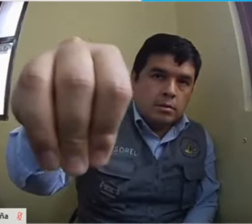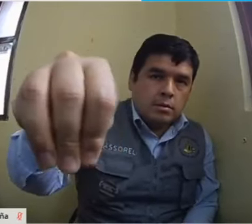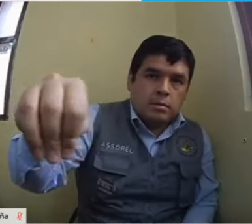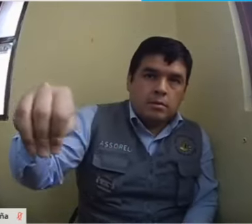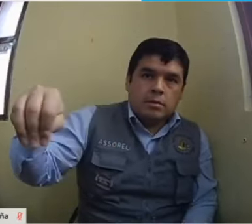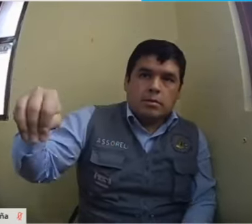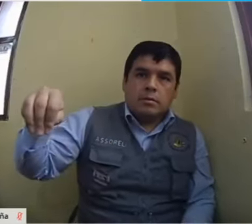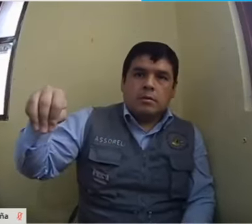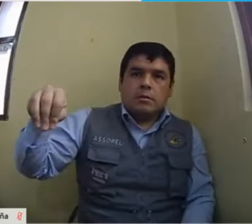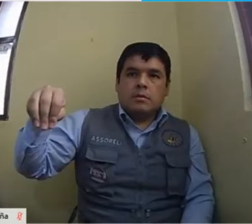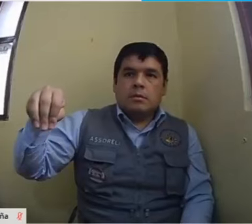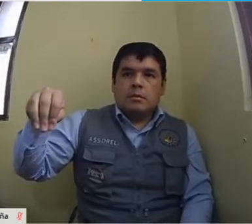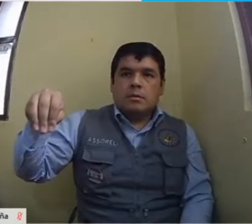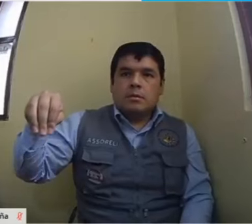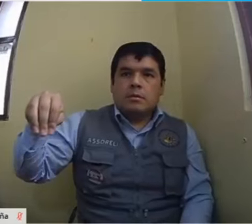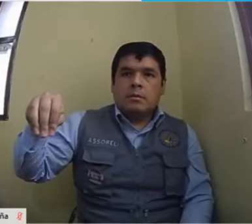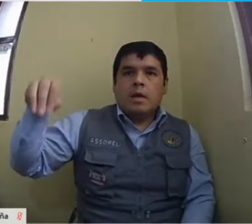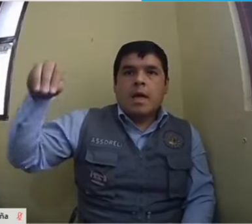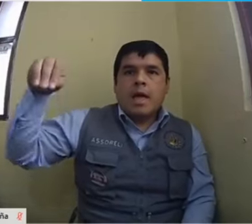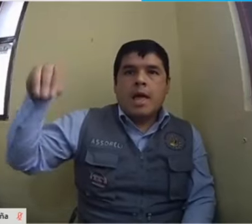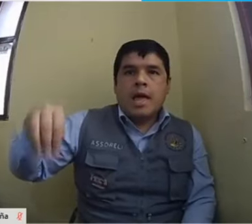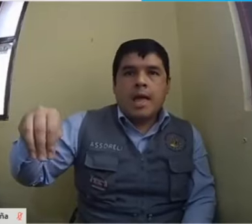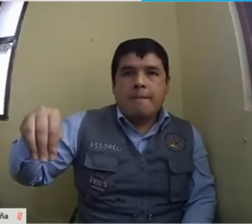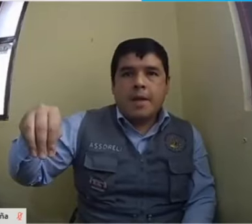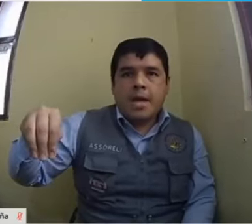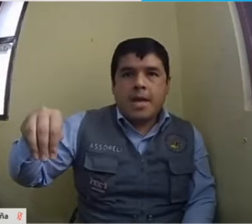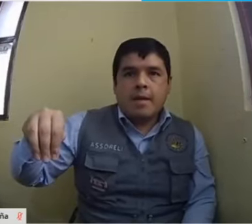Se cubre el meñique y el pulgar.